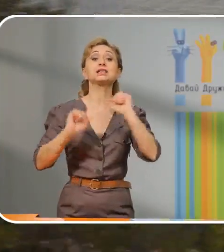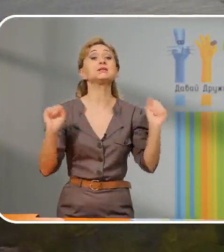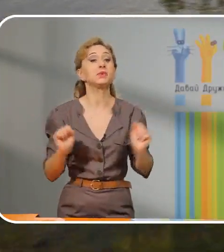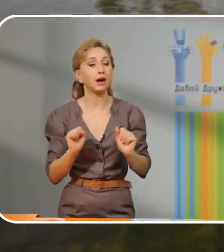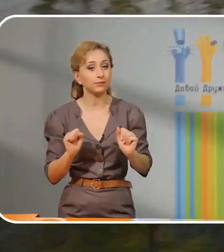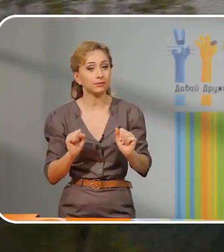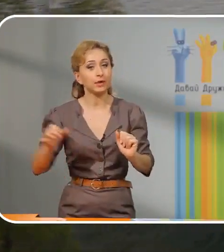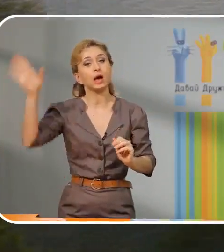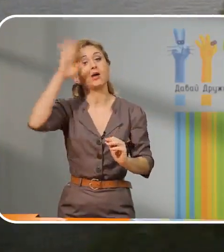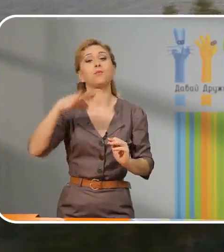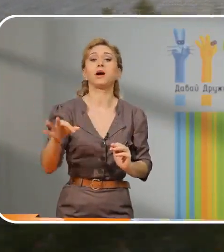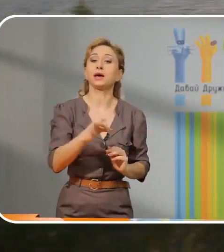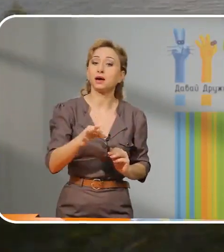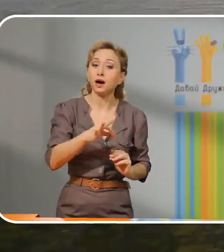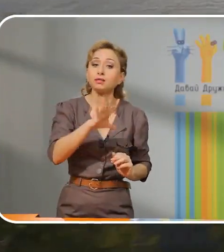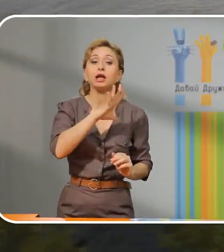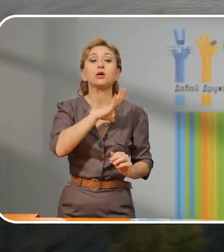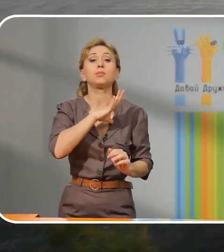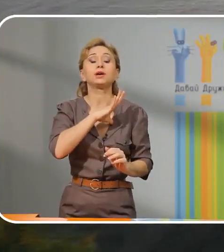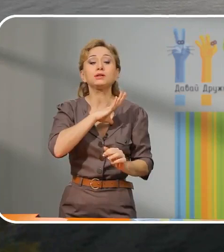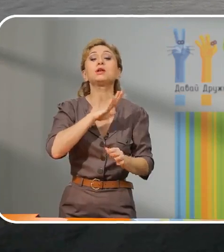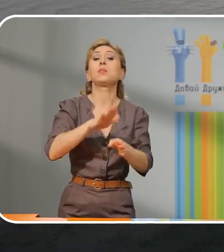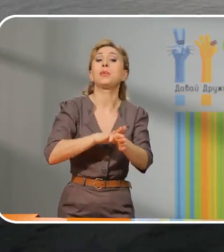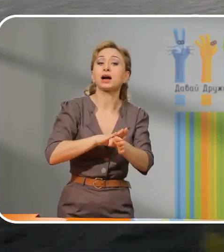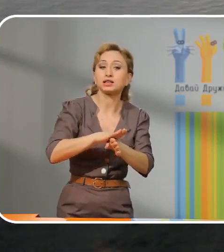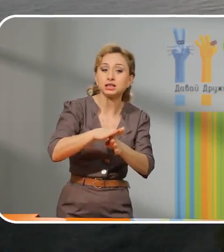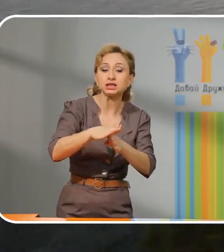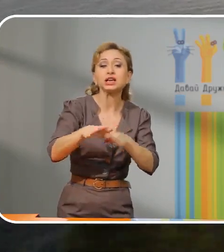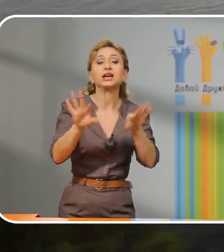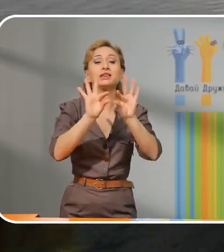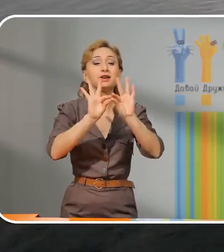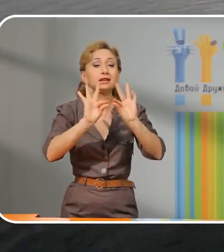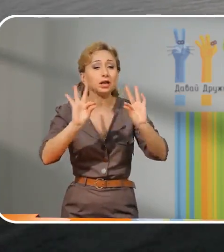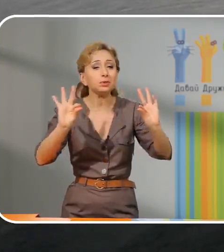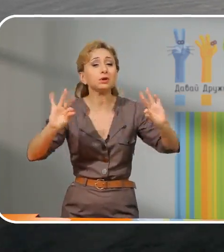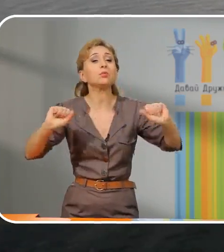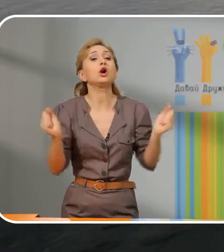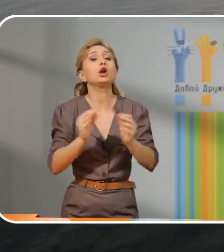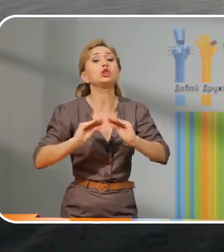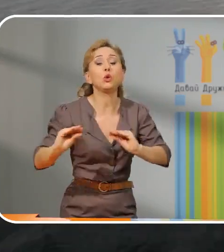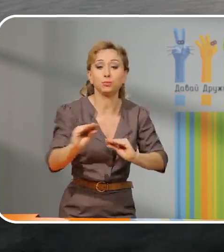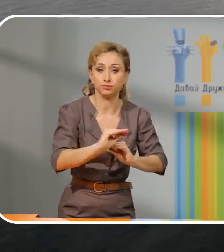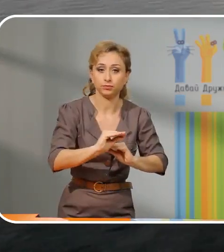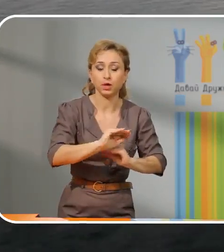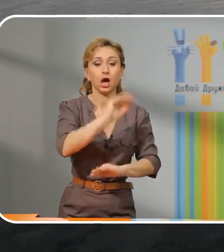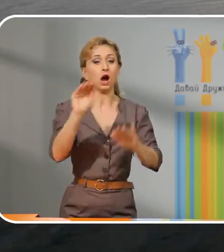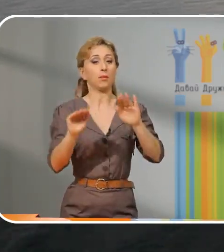зима. Байкал был покрыт некрепким льдом.